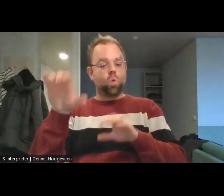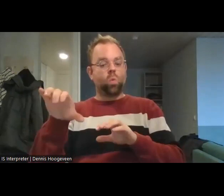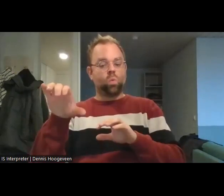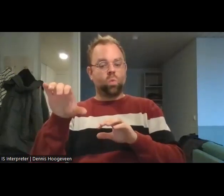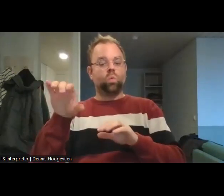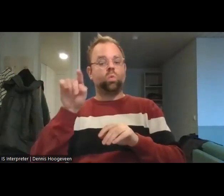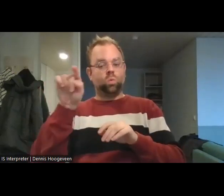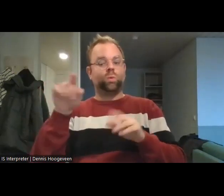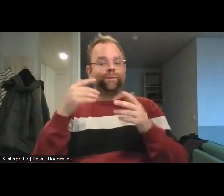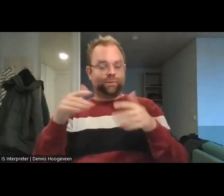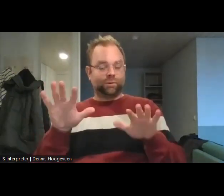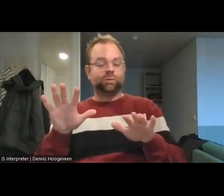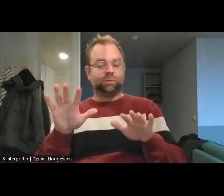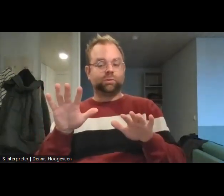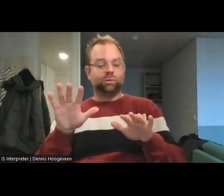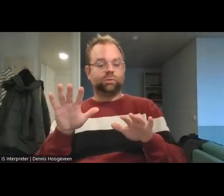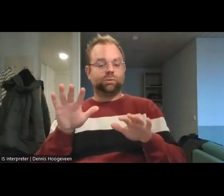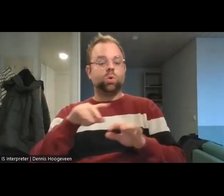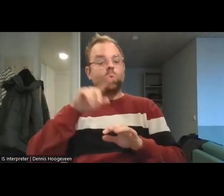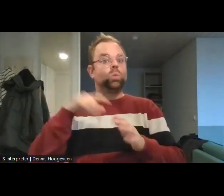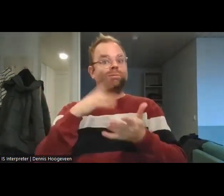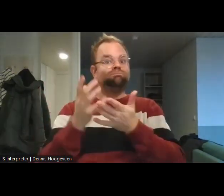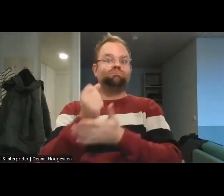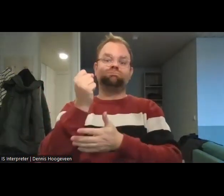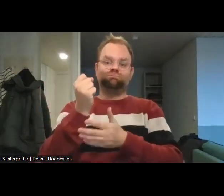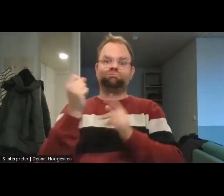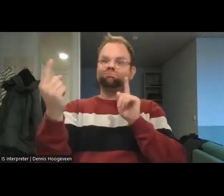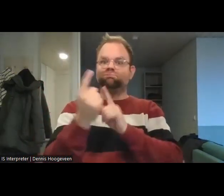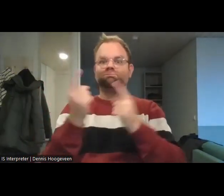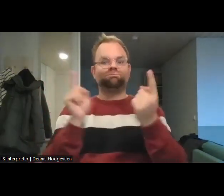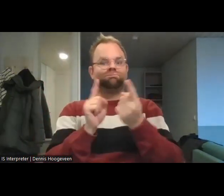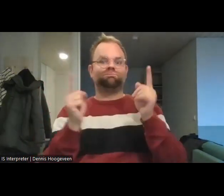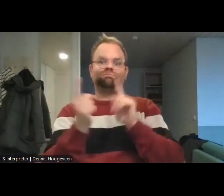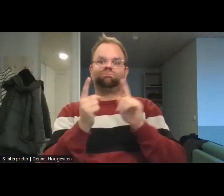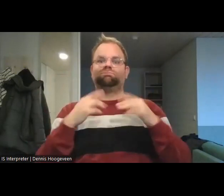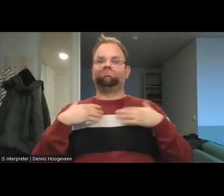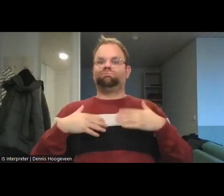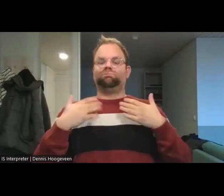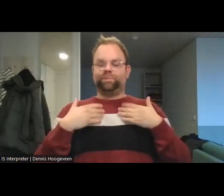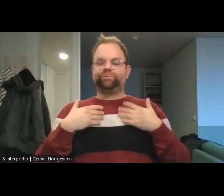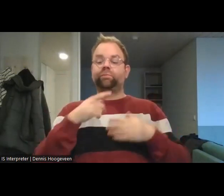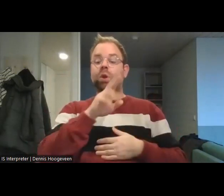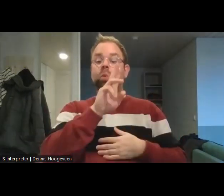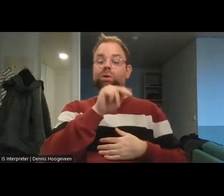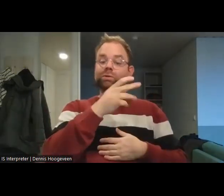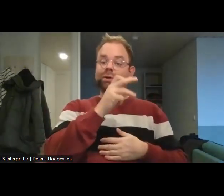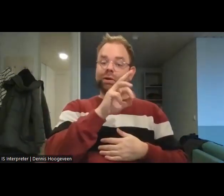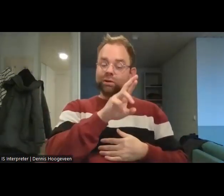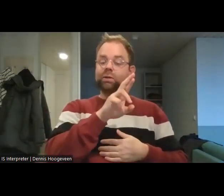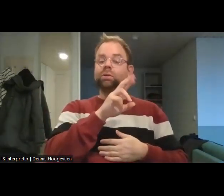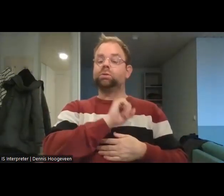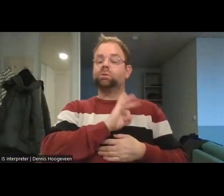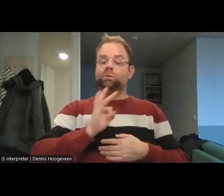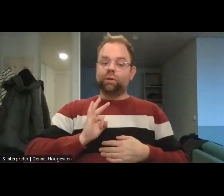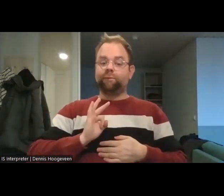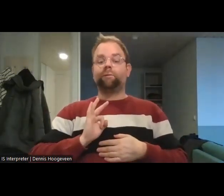eu la chance de nous rencontrer en personne. C'était les employés de l'UNHCR, et aussi les personnes avec